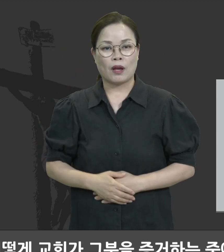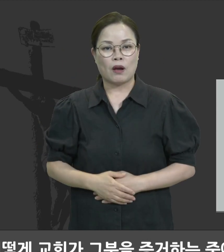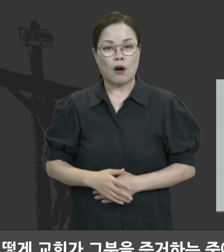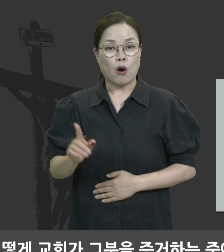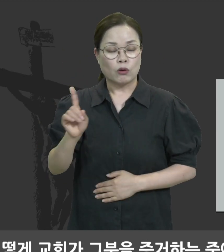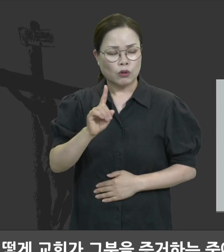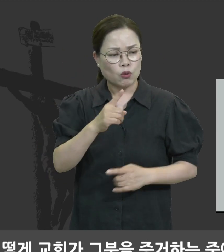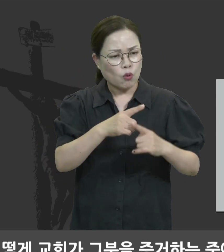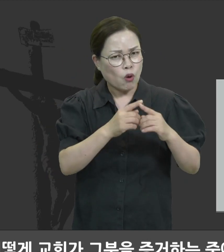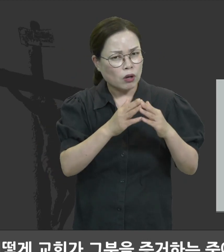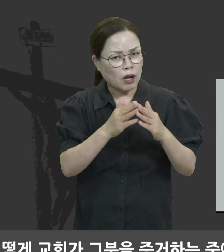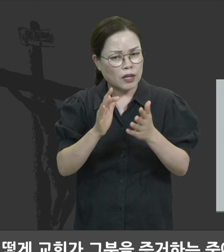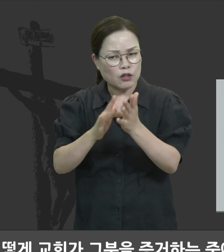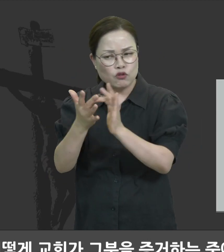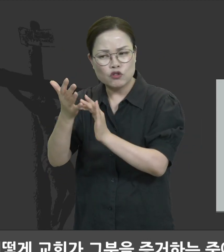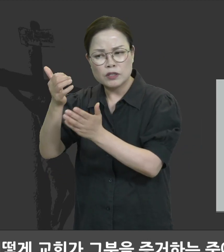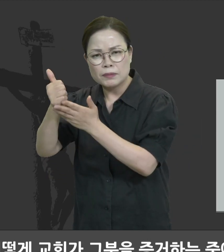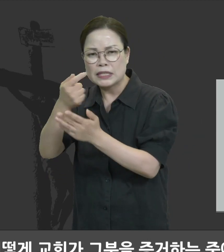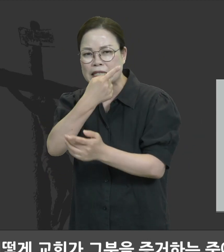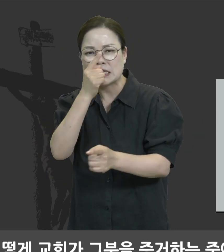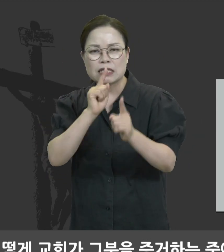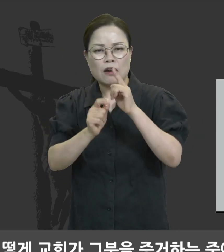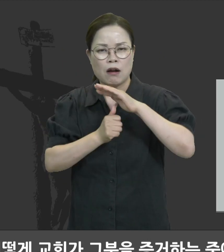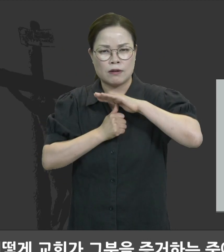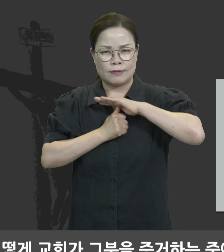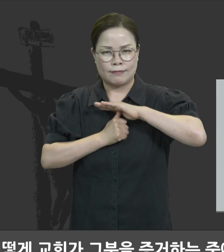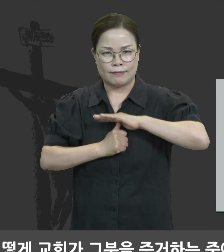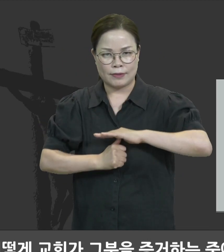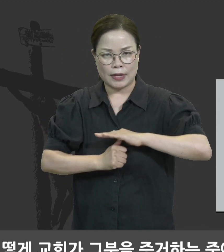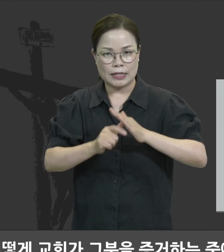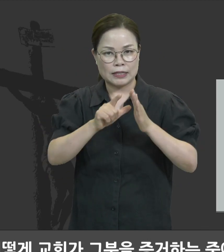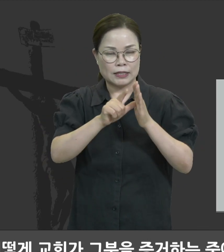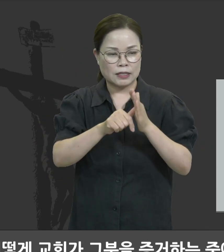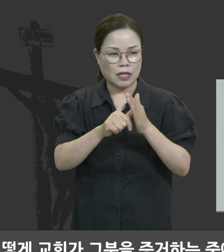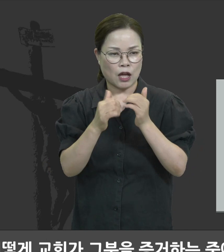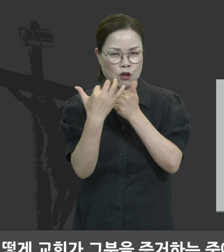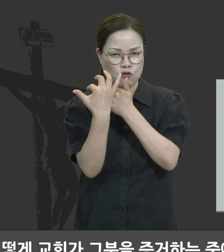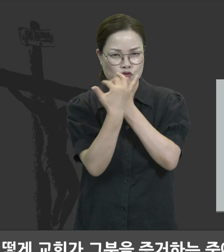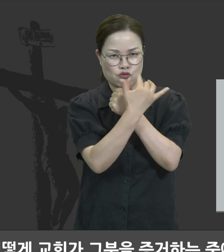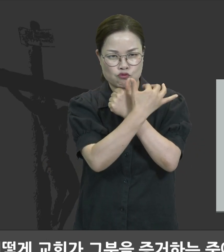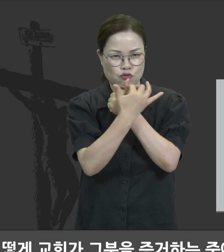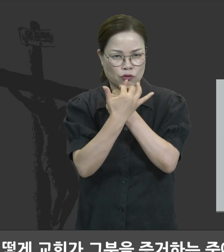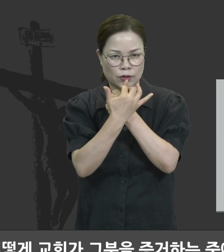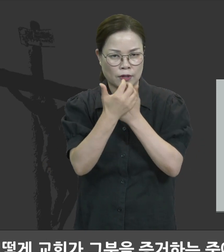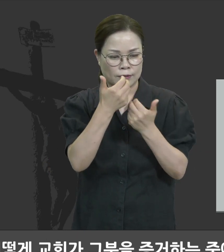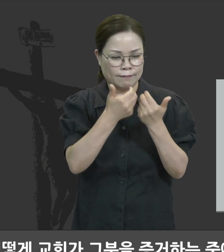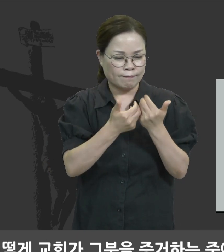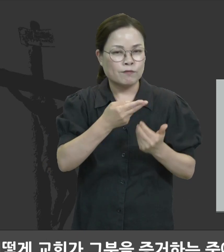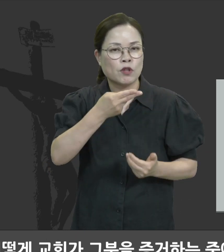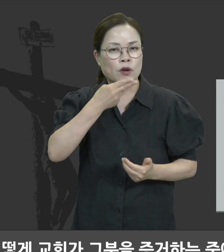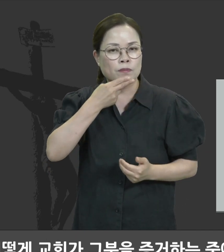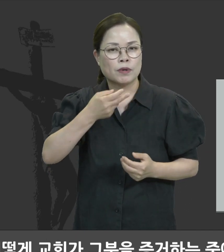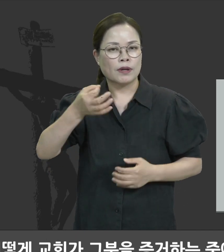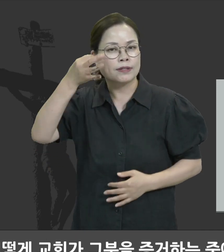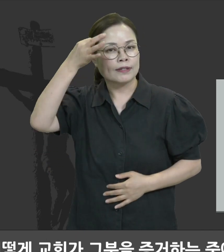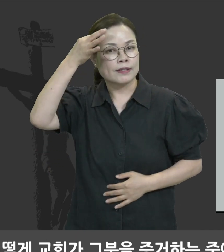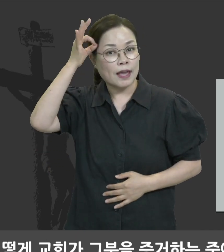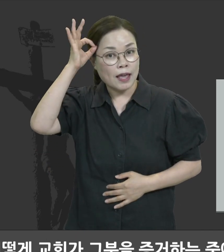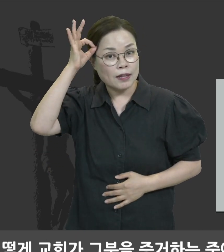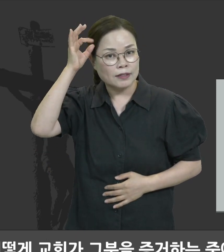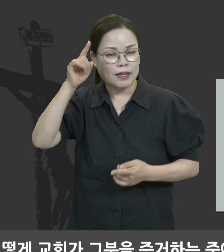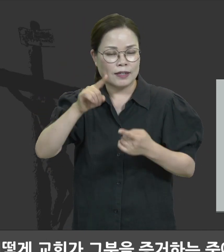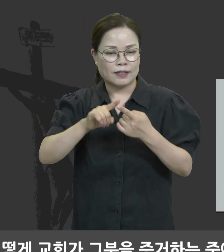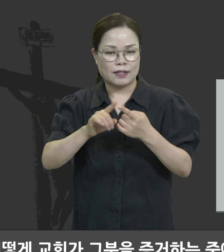어떻게 교회가 그분을 증거하는 중에 인내하며 이 시대의 미혹에 흔들리지 않고 깨어있을 것인지